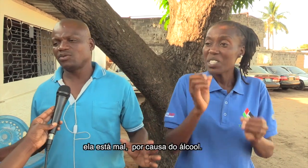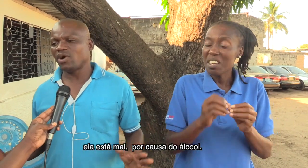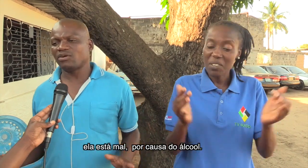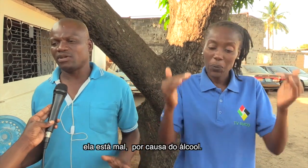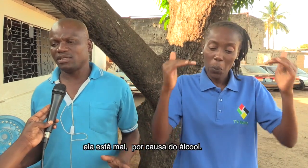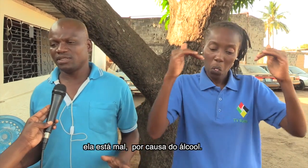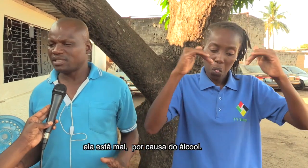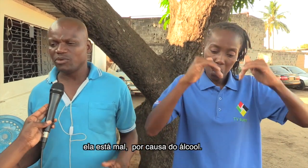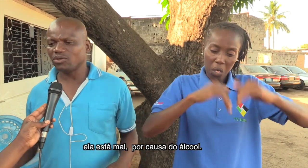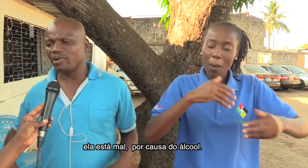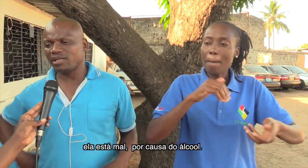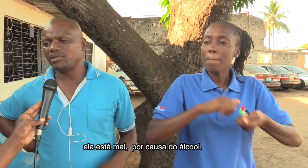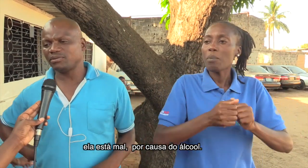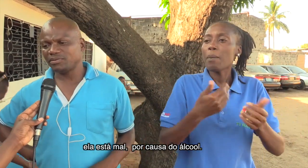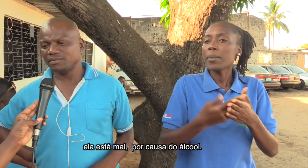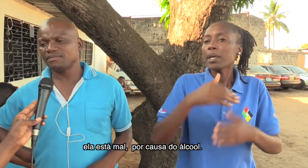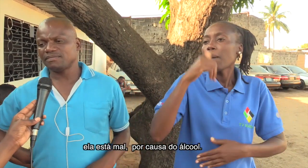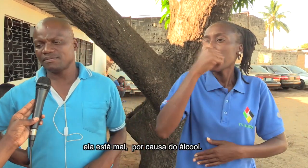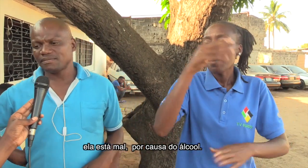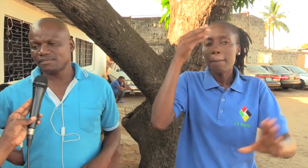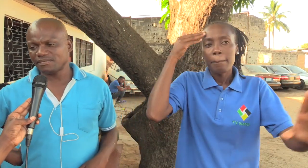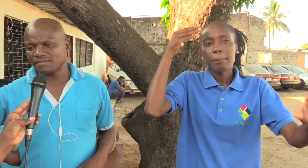Está mal por causa do álcool. Está muito mal.